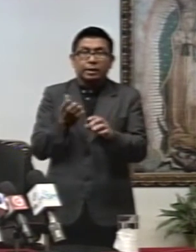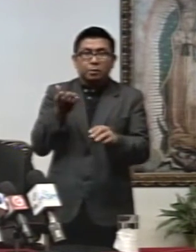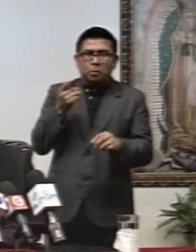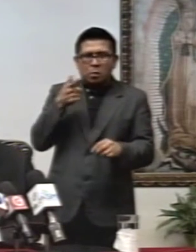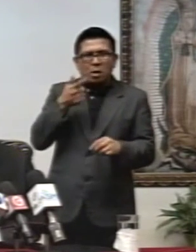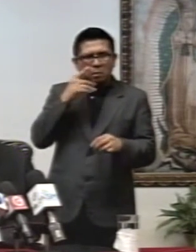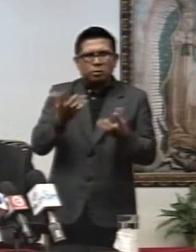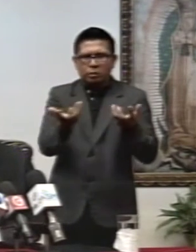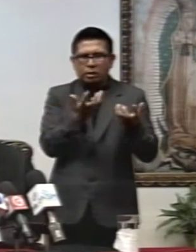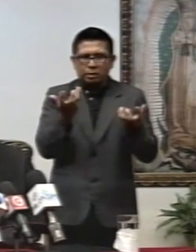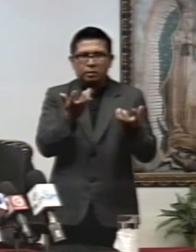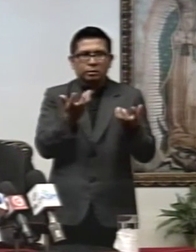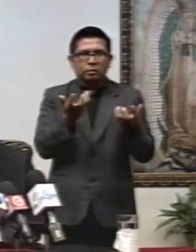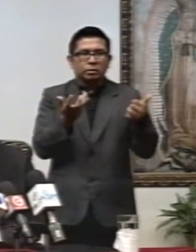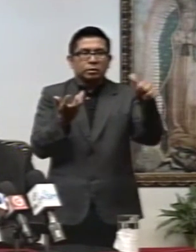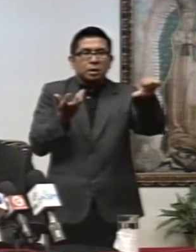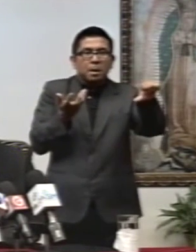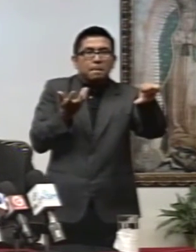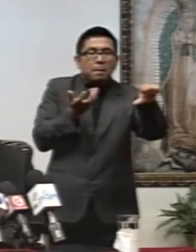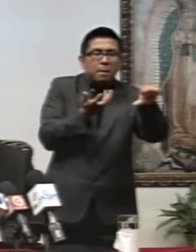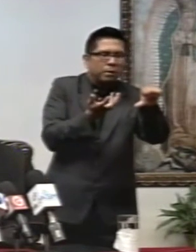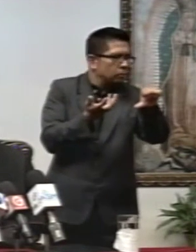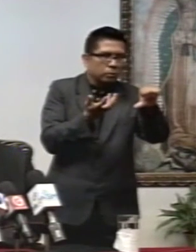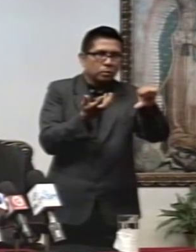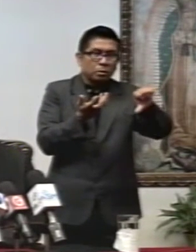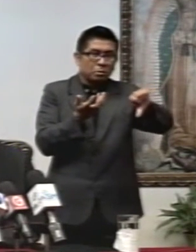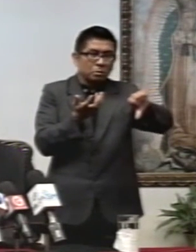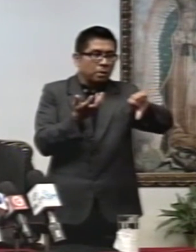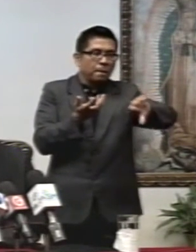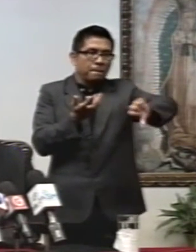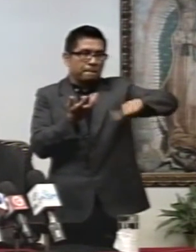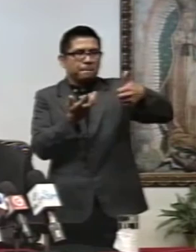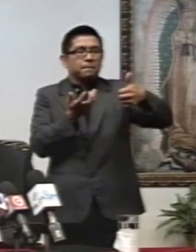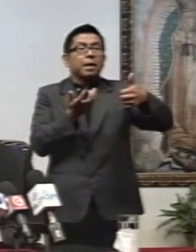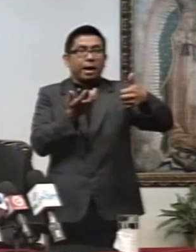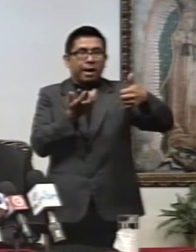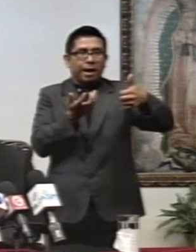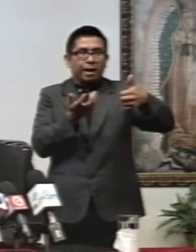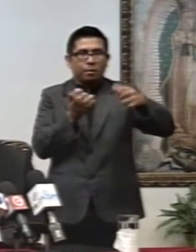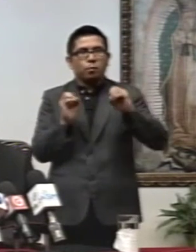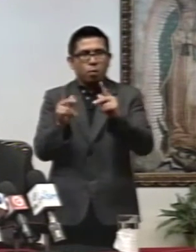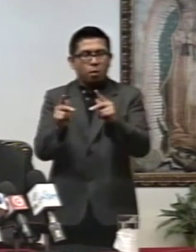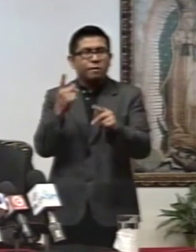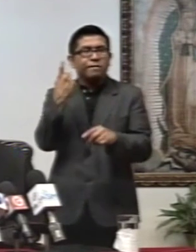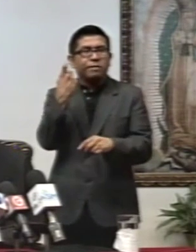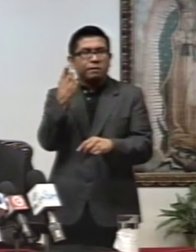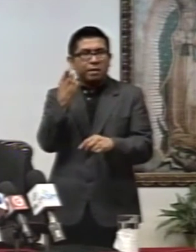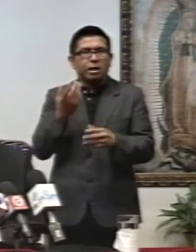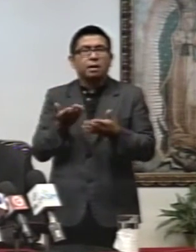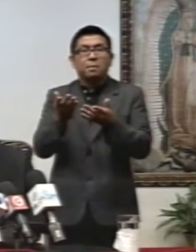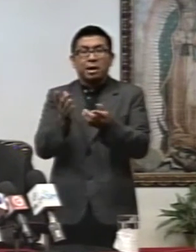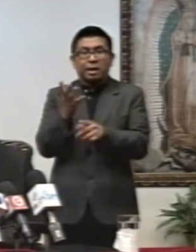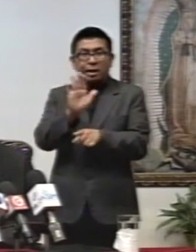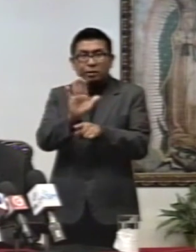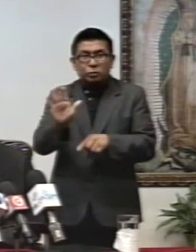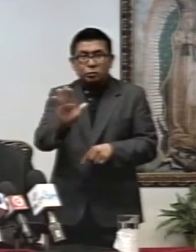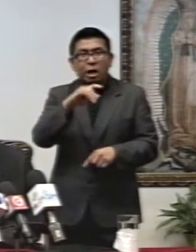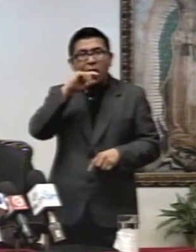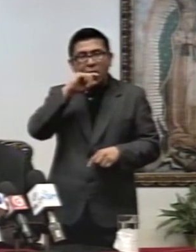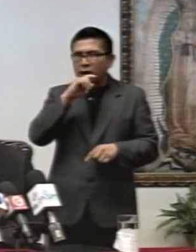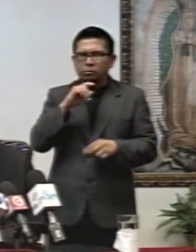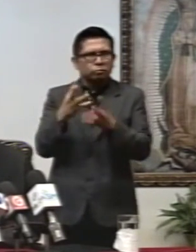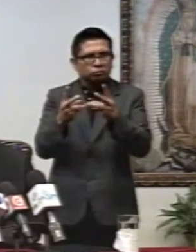amiga, positiva, que cambie la situación de pobreza y que